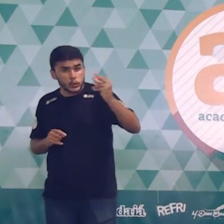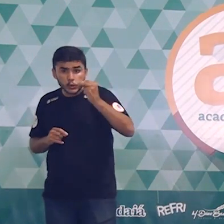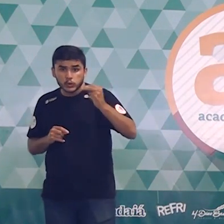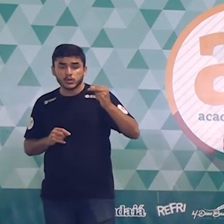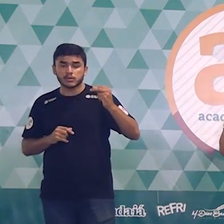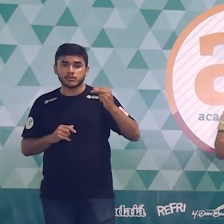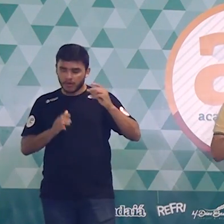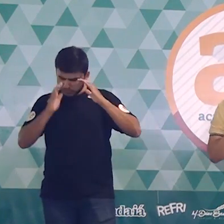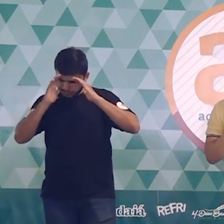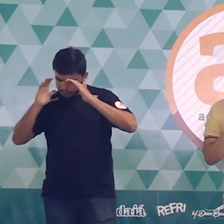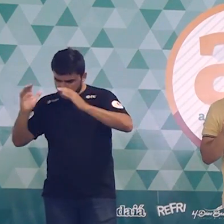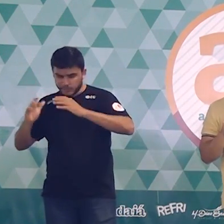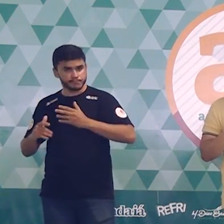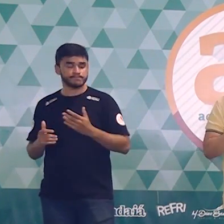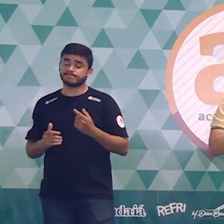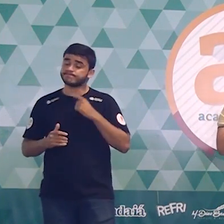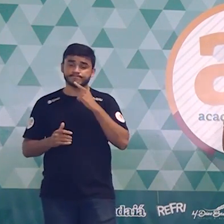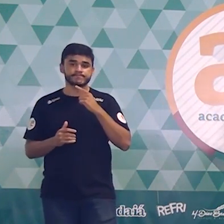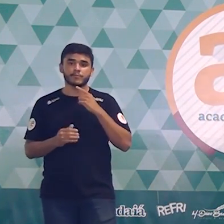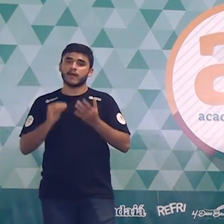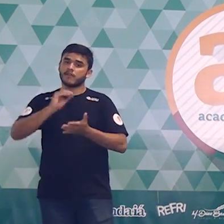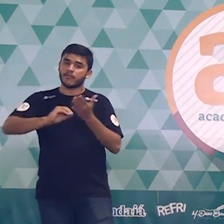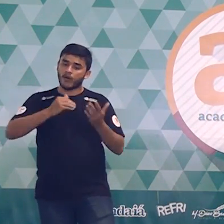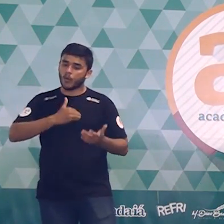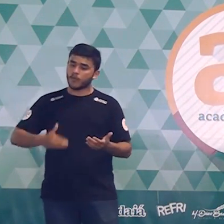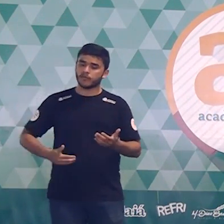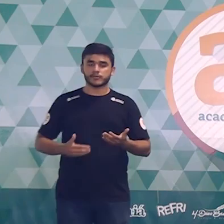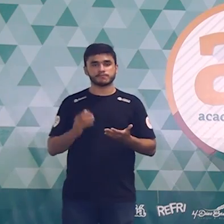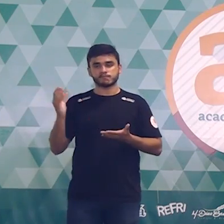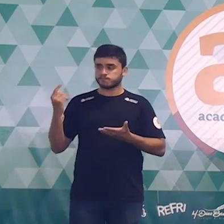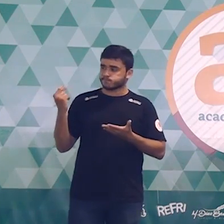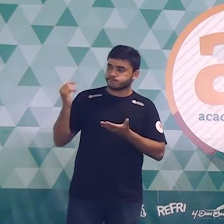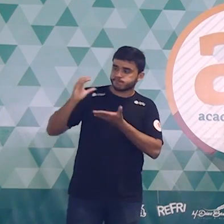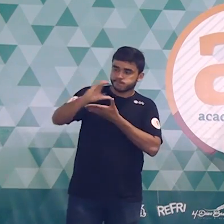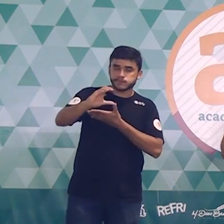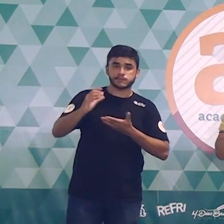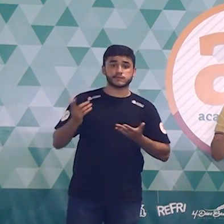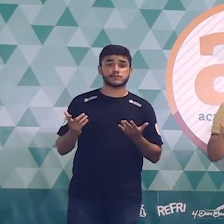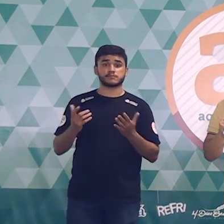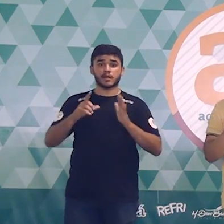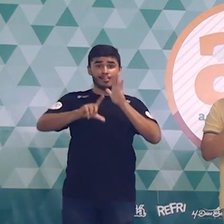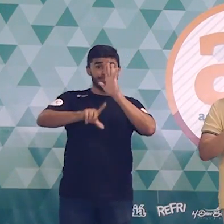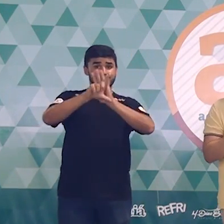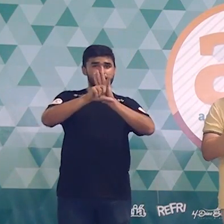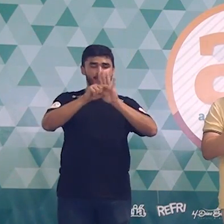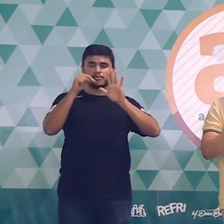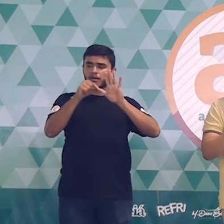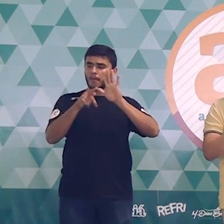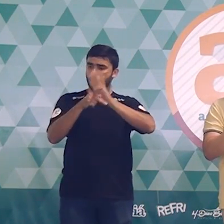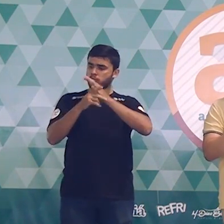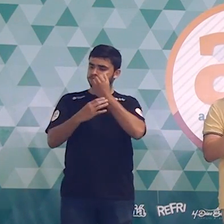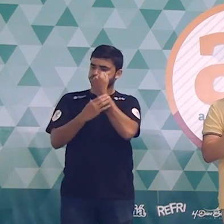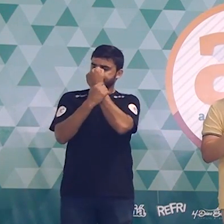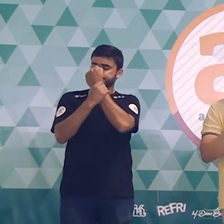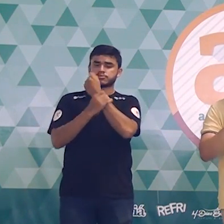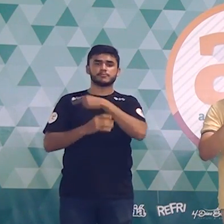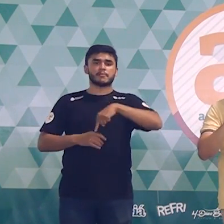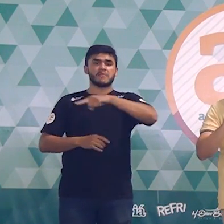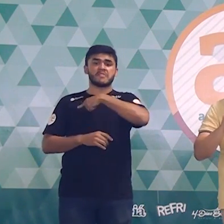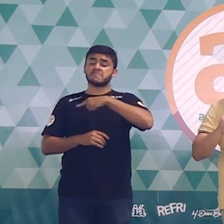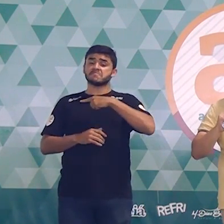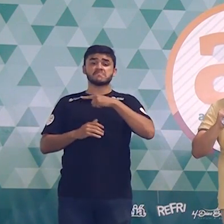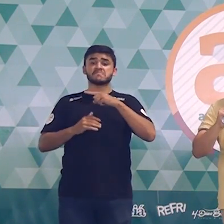falta incentivo. No entanto, a legislação que protege o idoso não é sempre cumprida. Quando o tema é virtuoso,